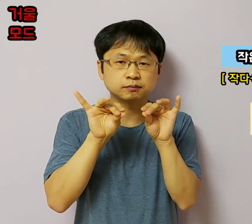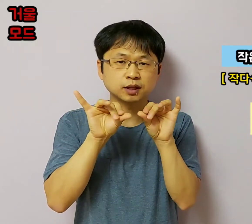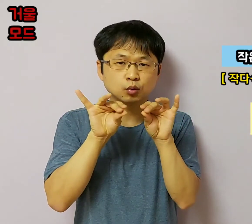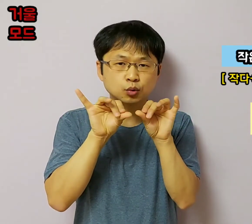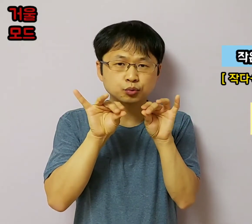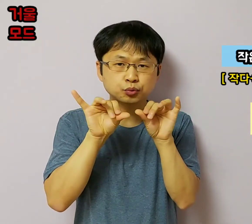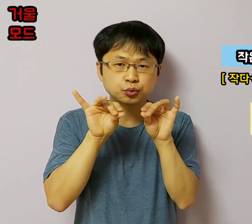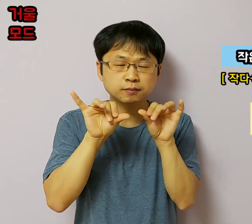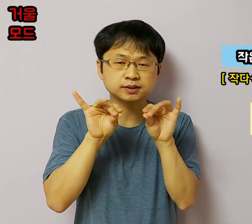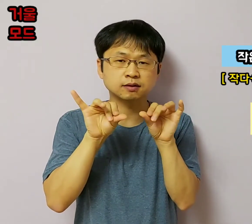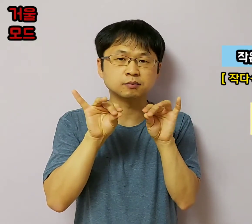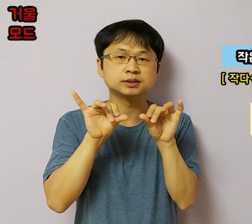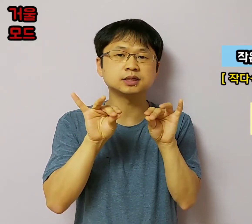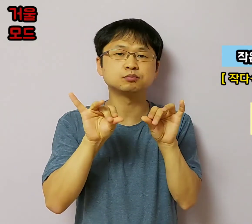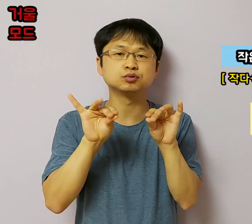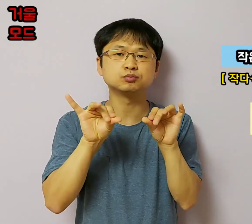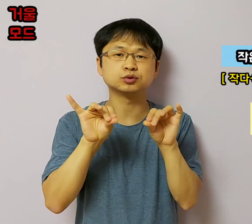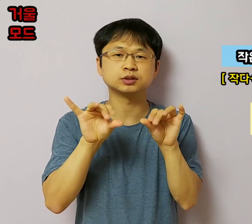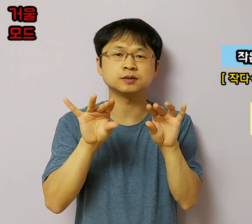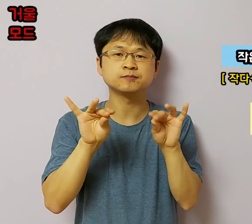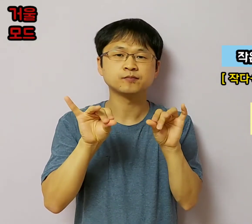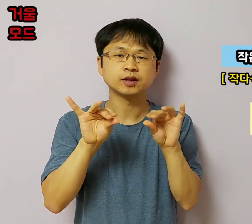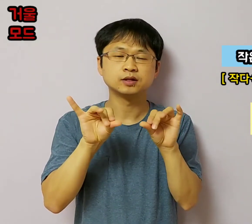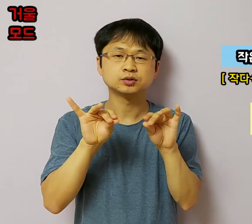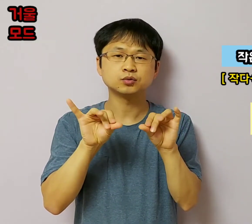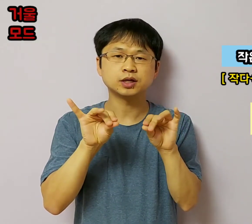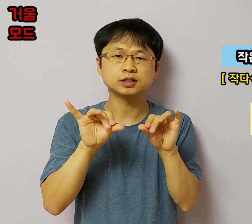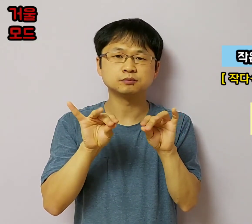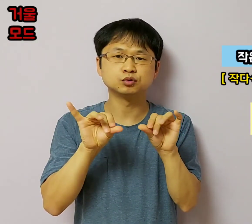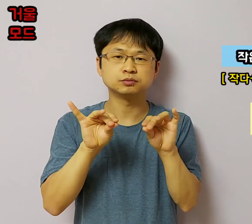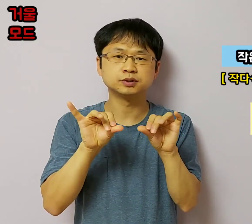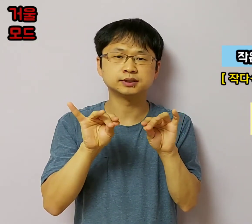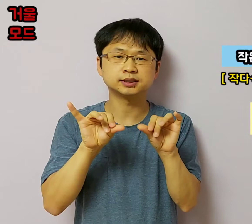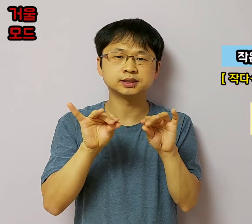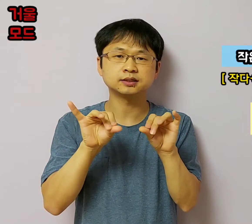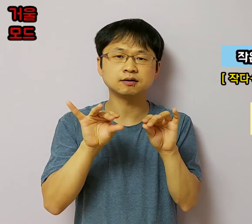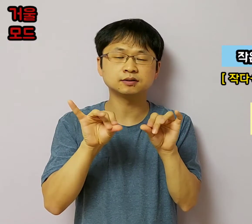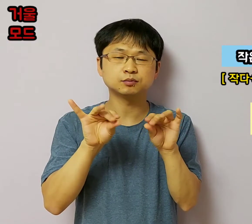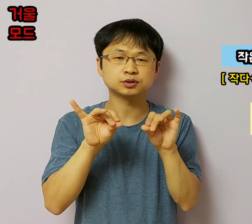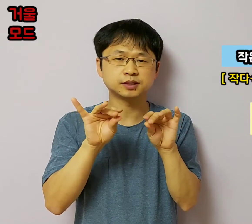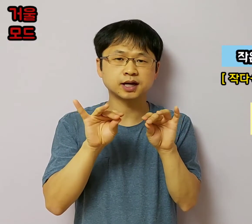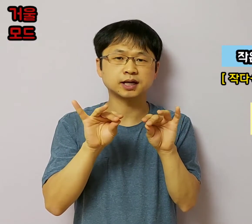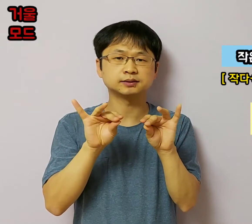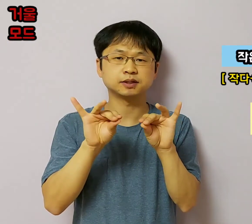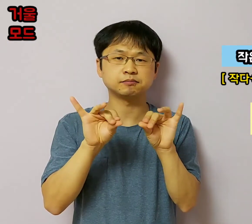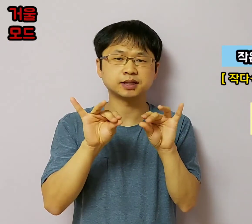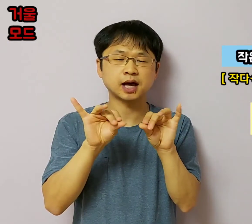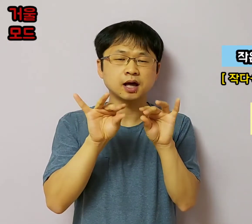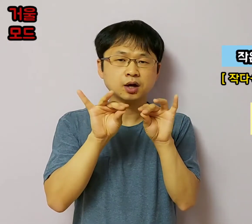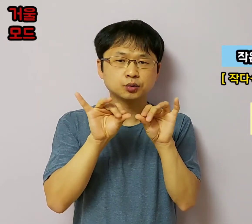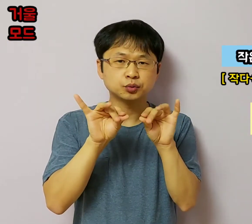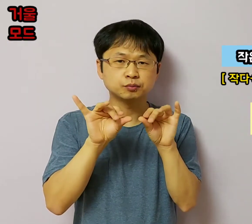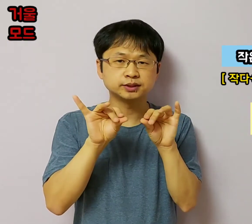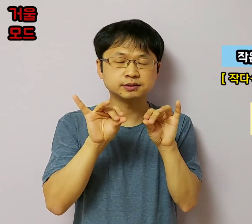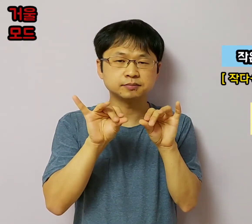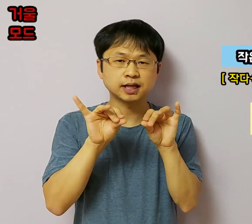됩니다. 올라가면서 먼지를 부는 모습, 손에 있는 묻은 먼지를 터는 모습 생각하시면 됩니다.